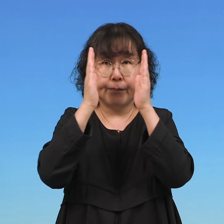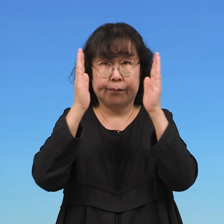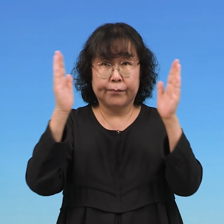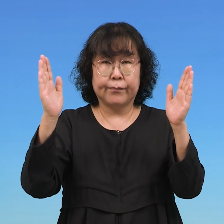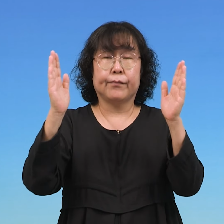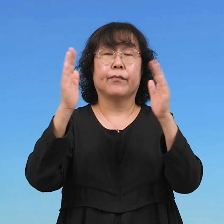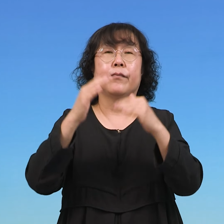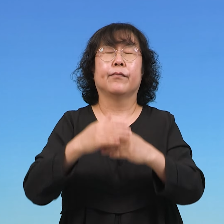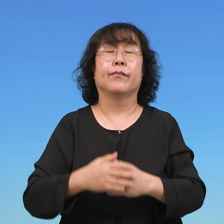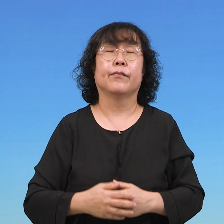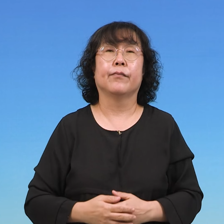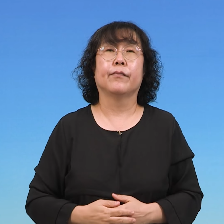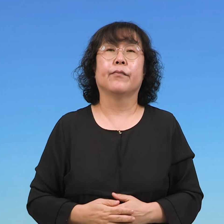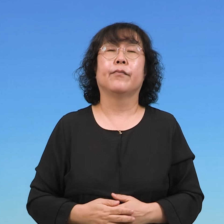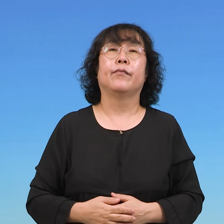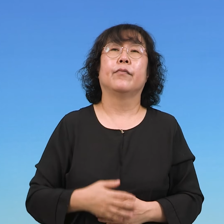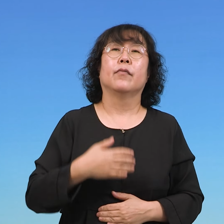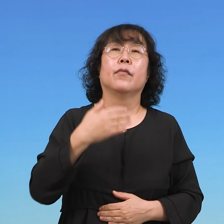없고,